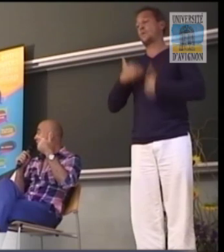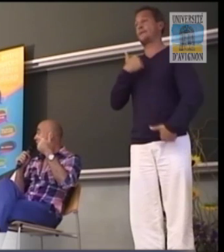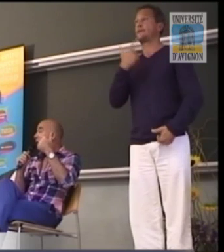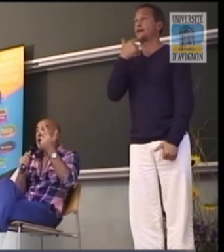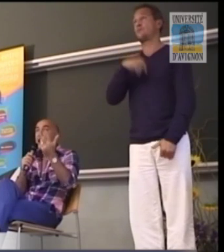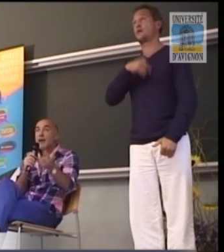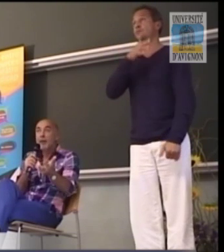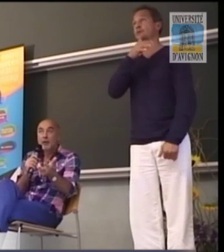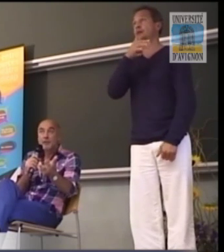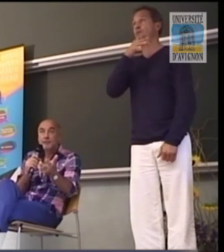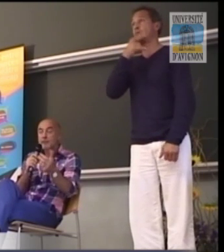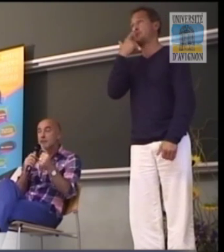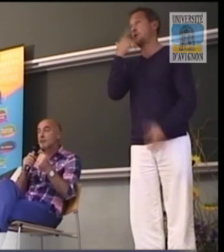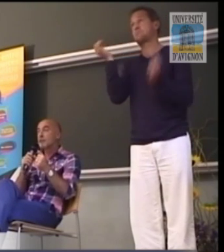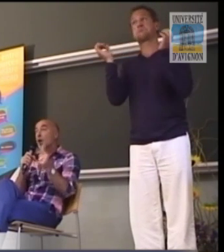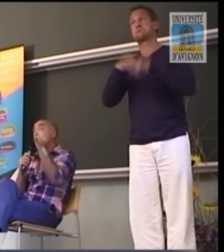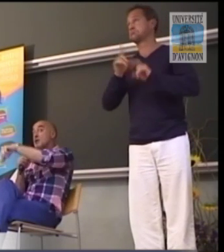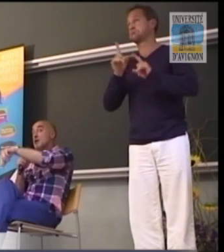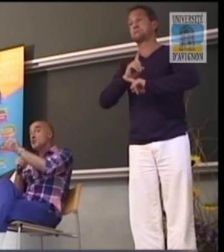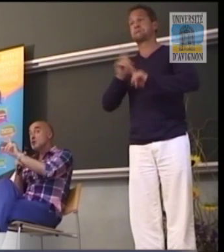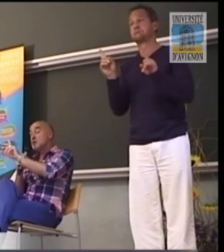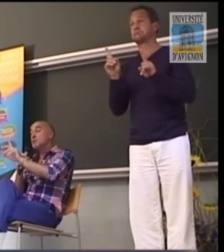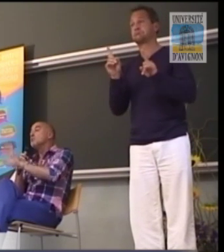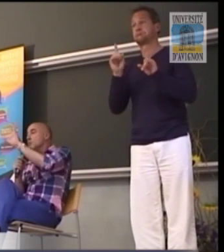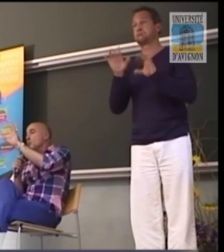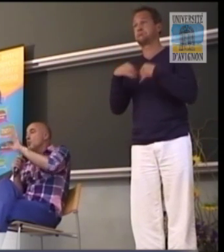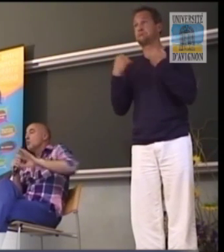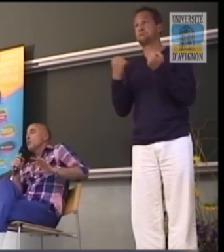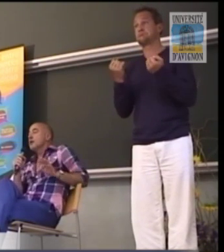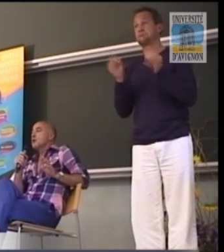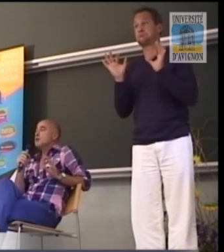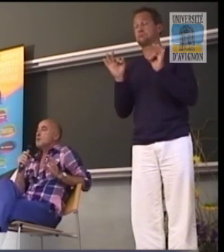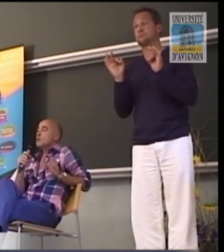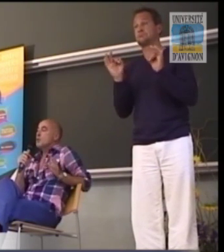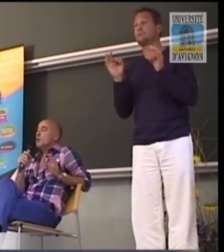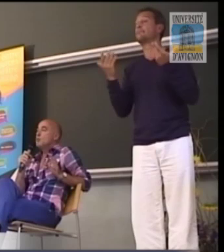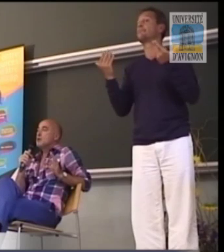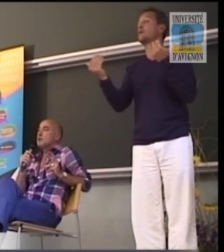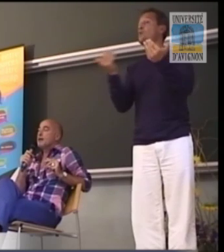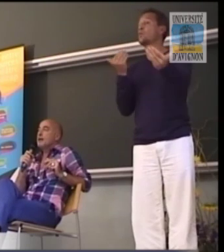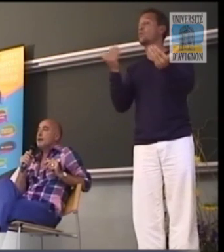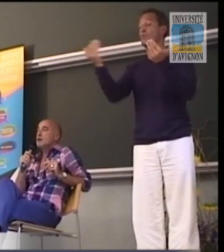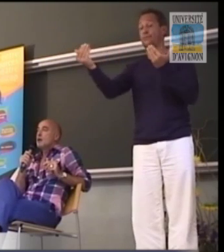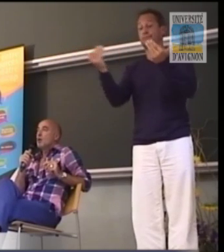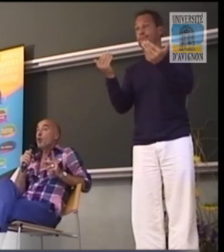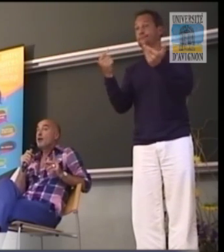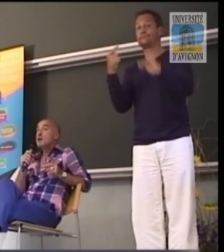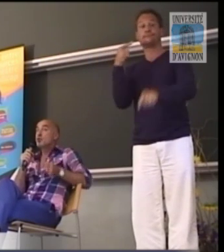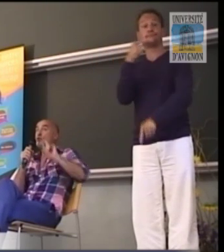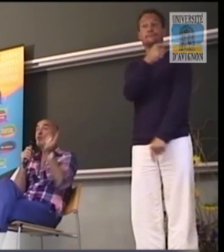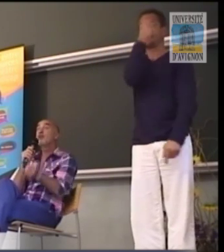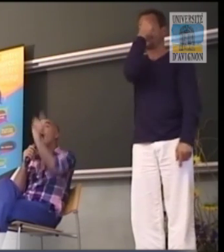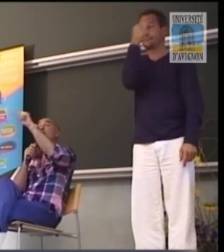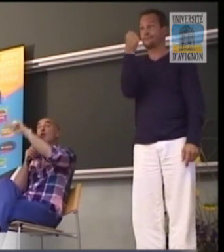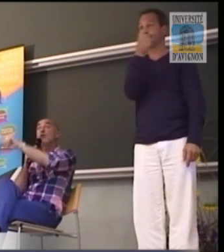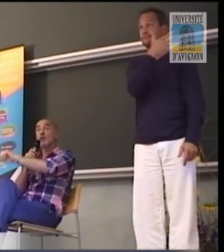voyez, incapable. Or aux États-Unis, où peut-être il y a une dimension économique derrière, on regarde ce